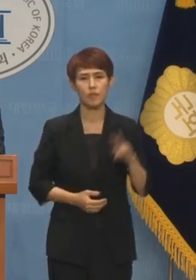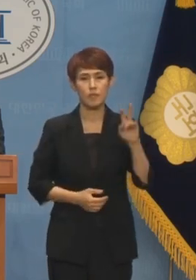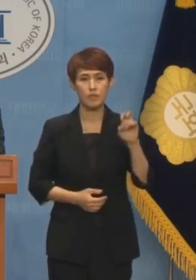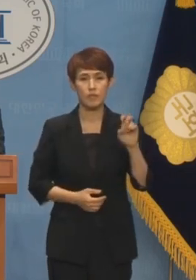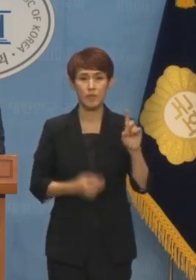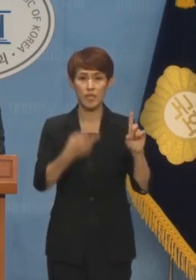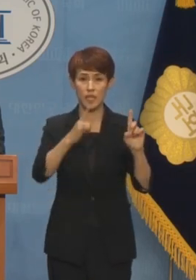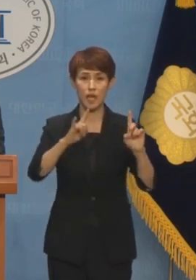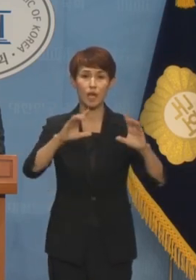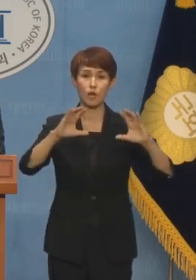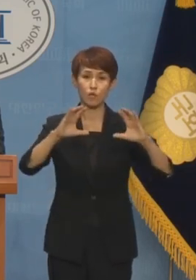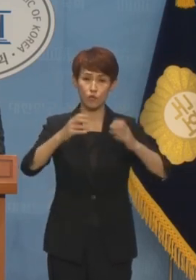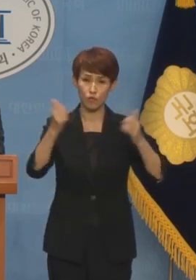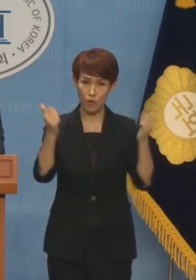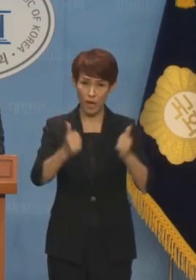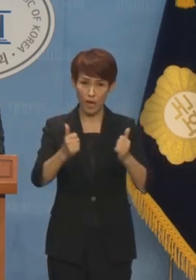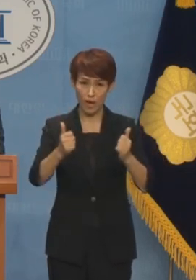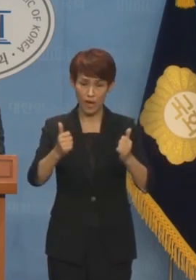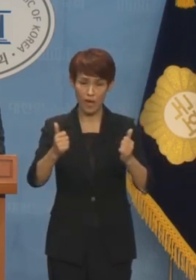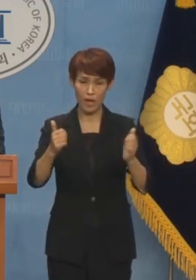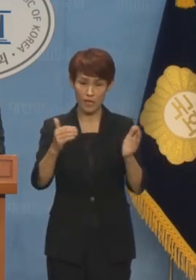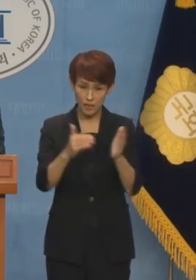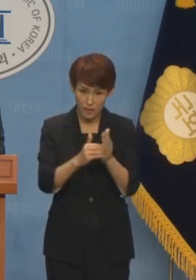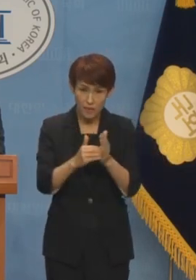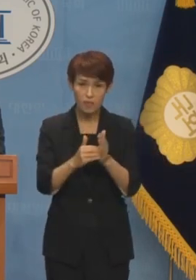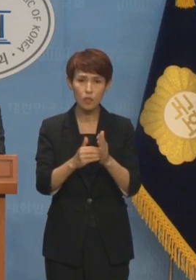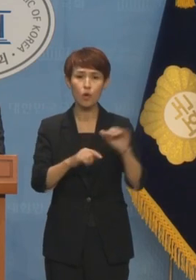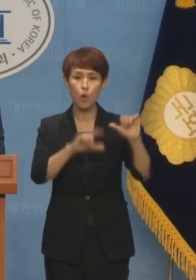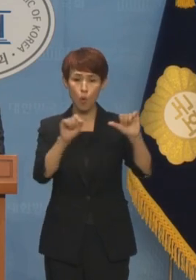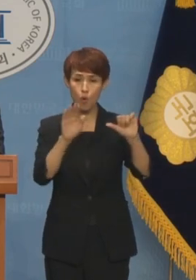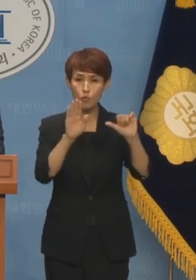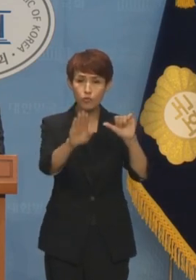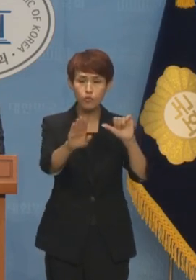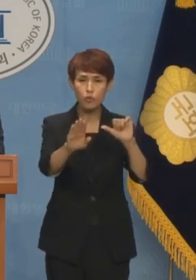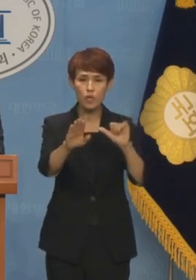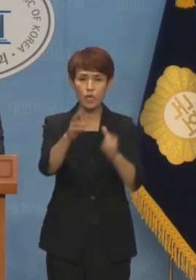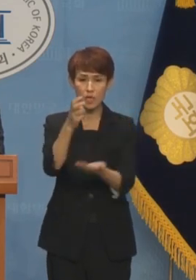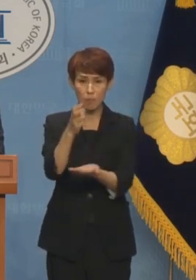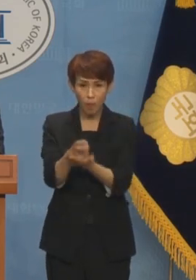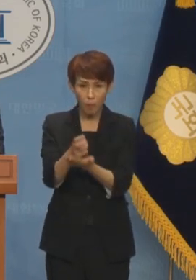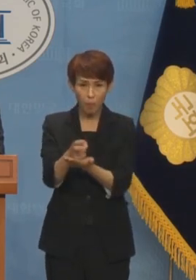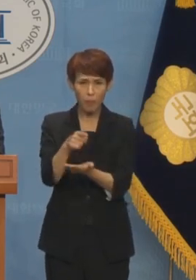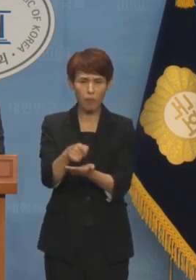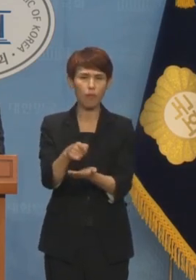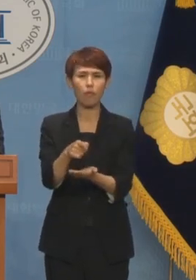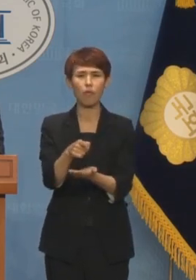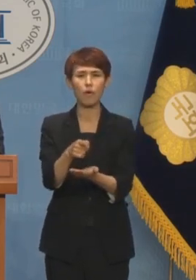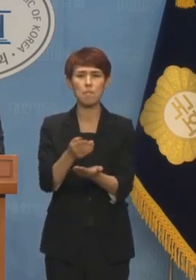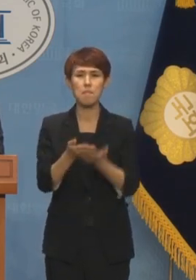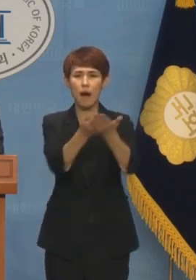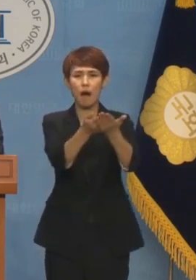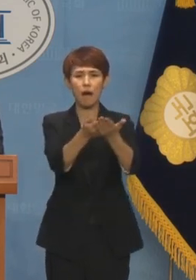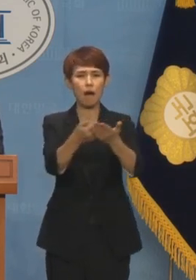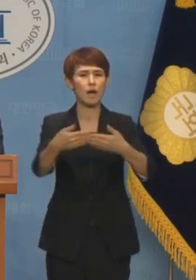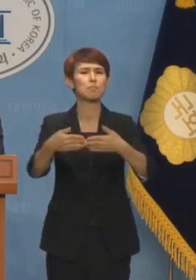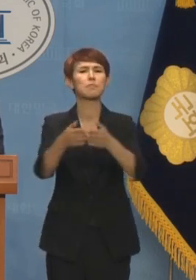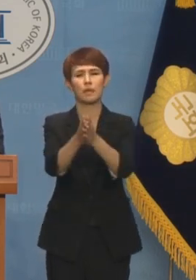국회가 막을 내리는 5월 이후에는 이 법안들도 임기 만료로 폐기될 것이고,